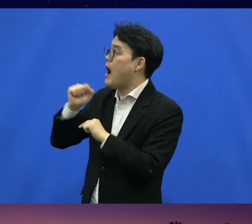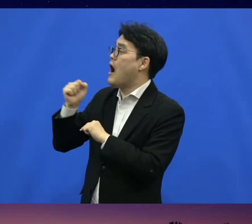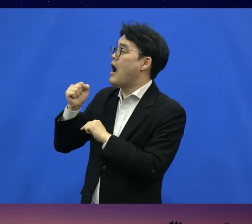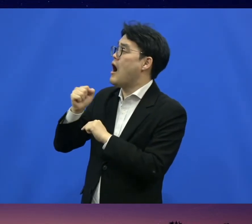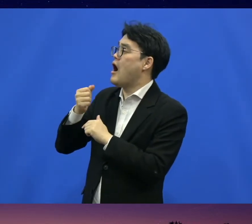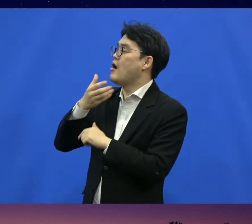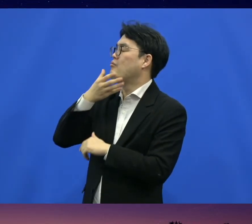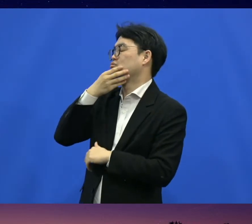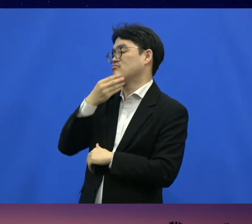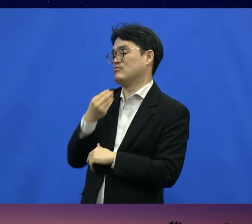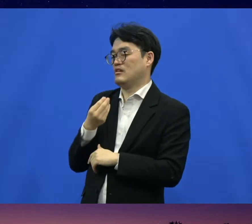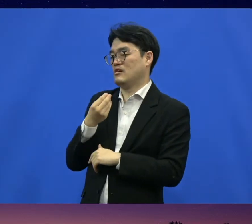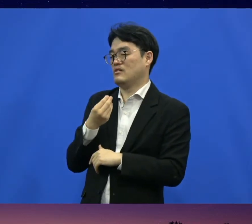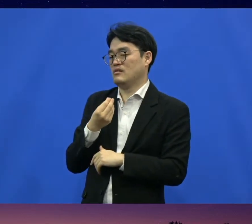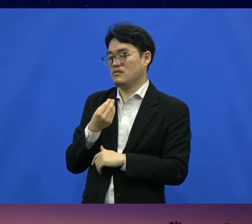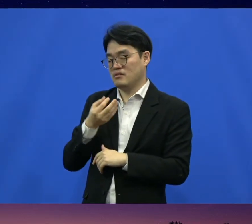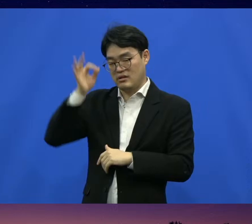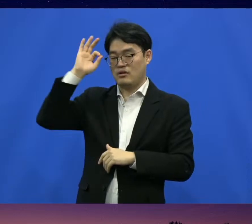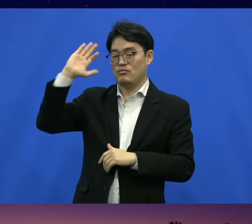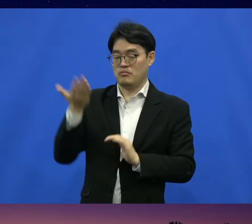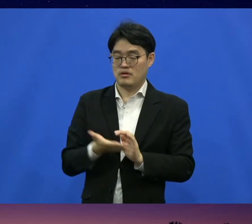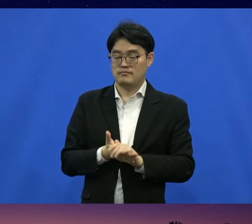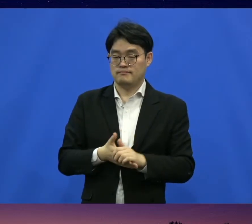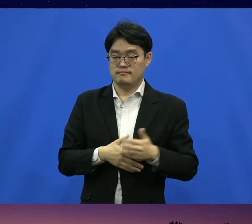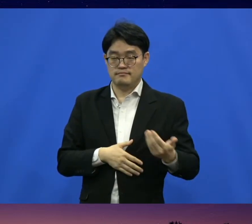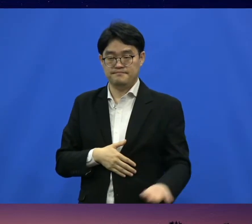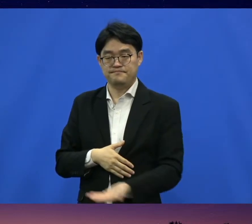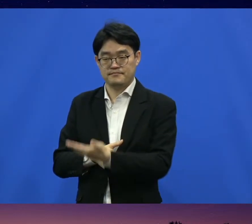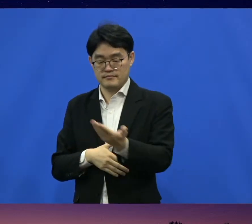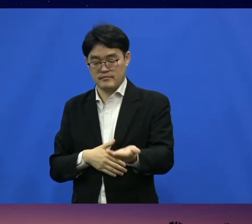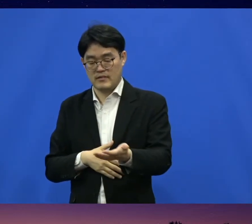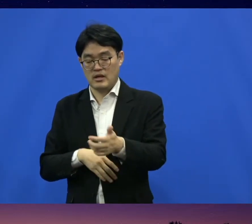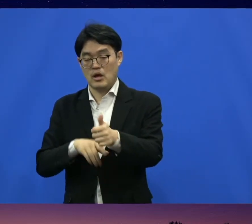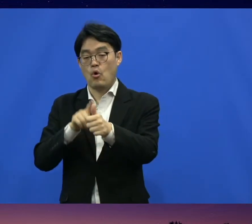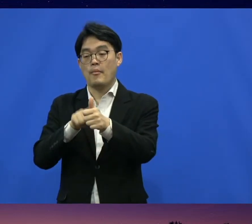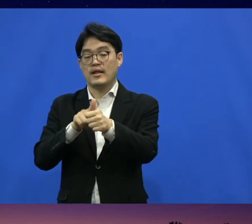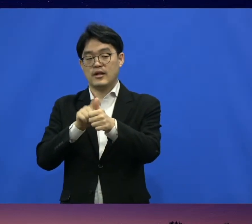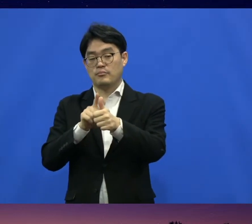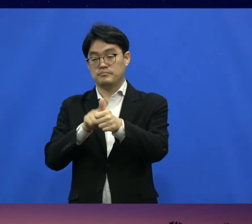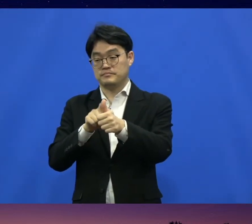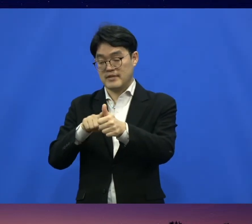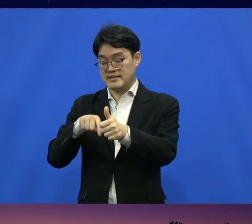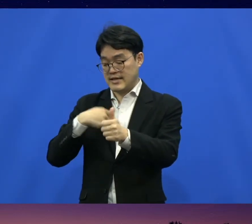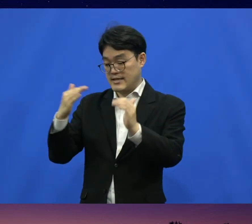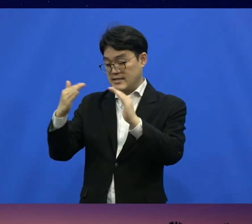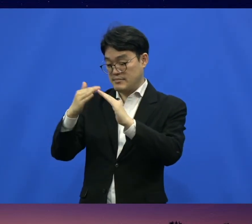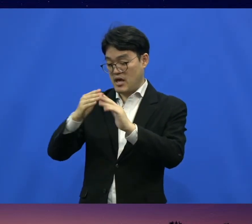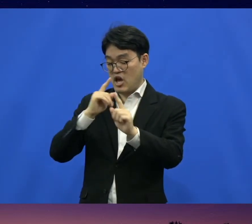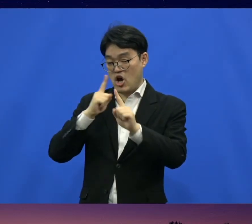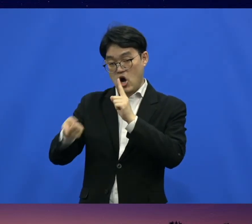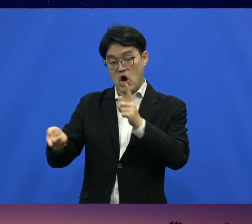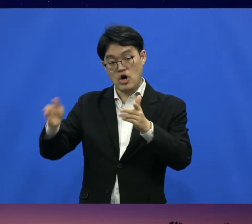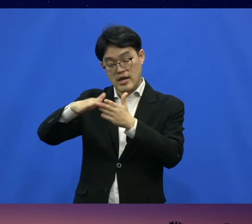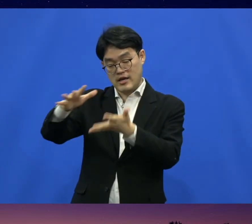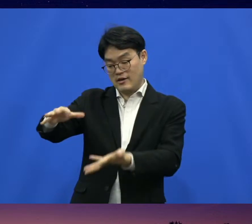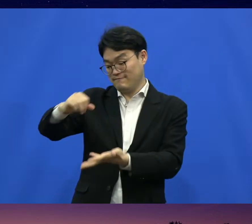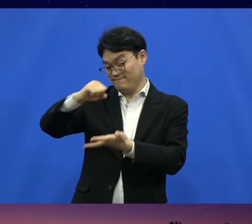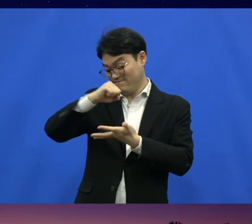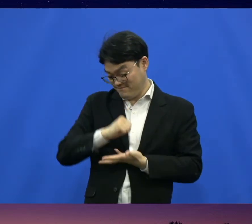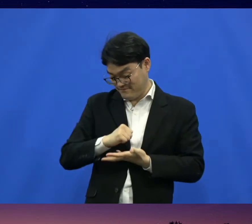겁니다. 오벳에돔이 이 법궤를 자기 집으로 받아들일 때 그게 무슨 일이 일어날지